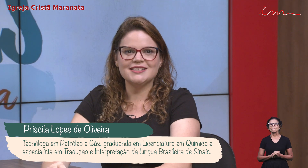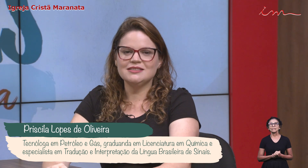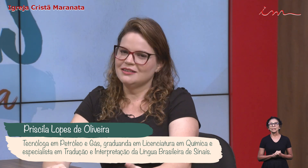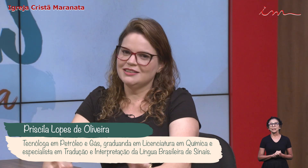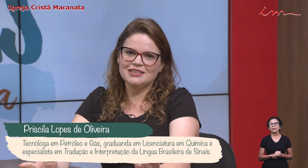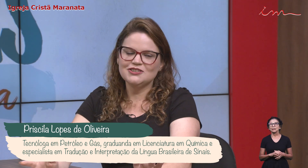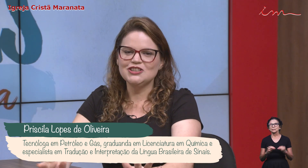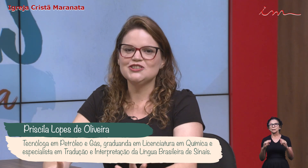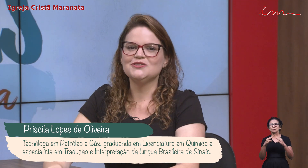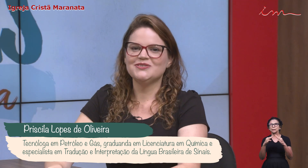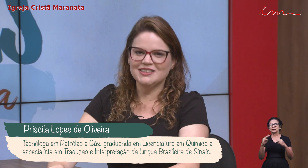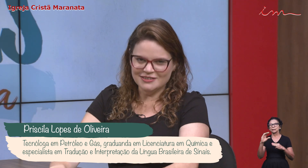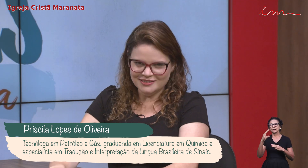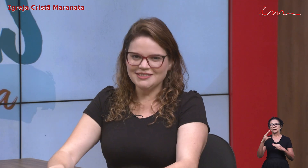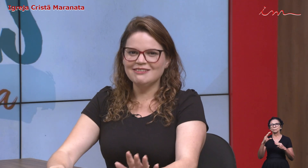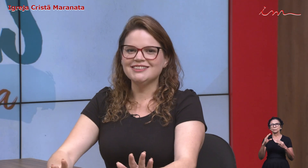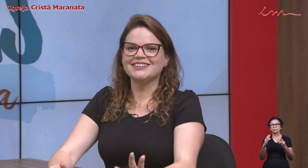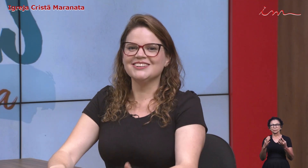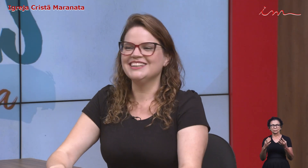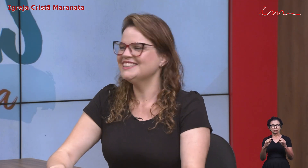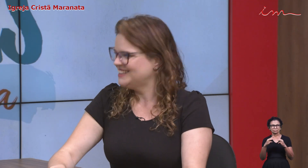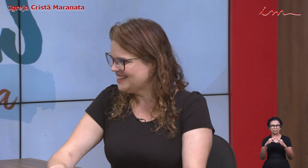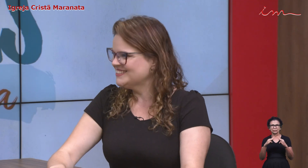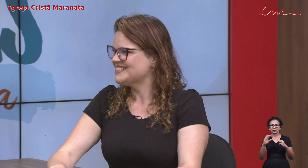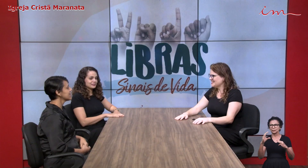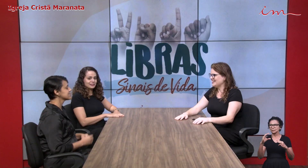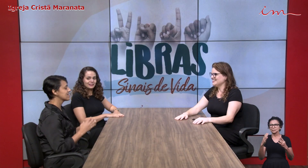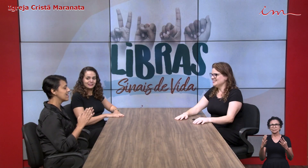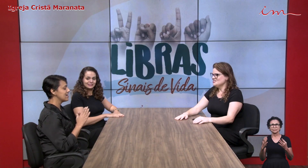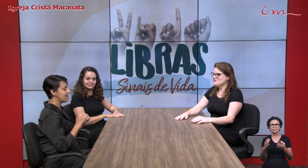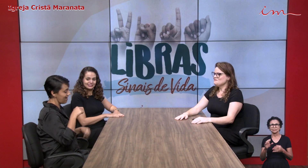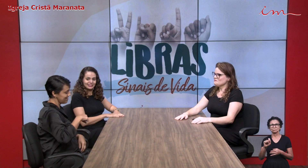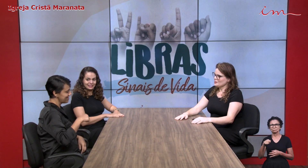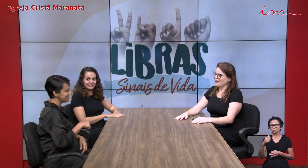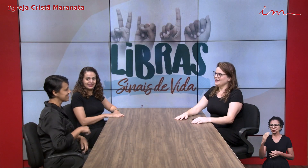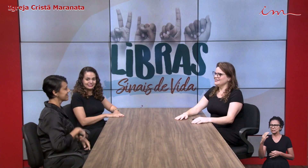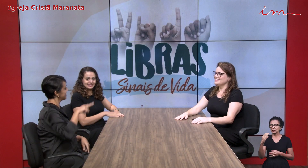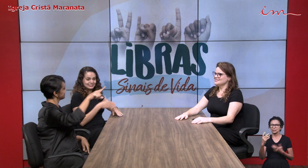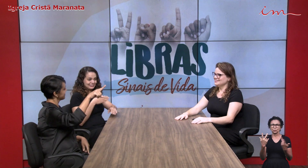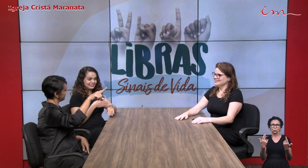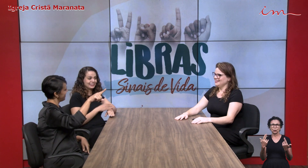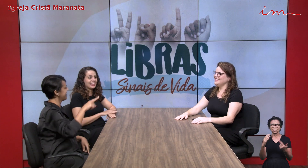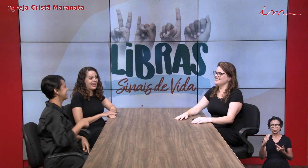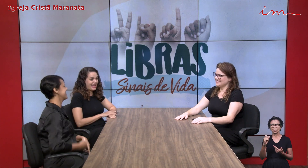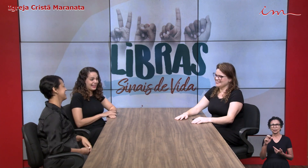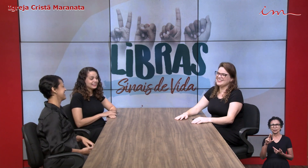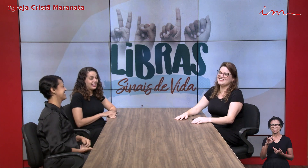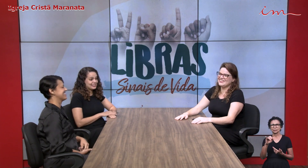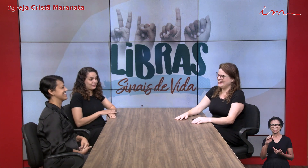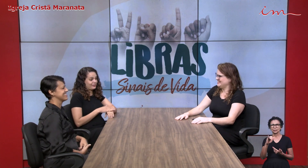de Cariacica, aí a gente vai dar um jeito. Isso, se Aí, estiver na serra, é aqui. É, Cariacica lá.